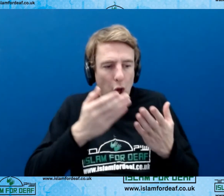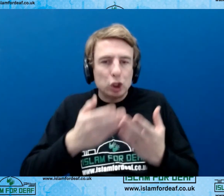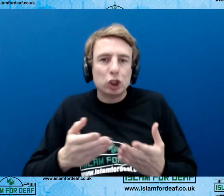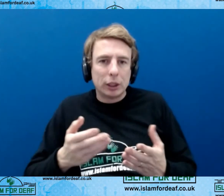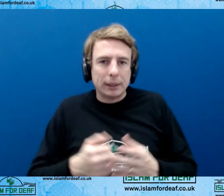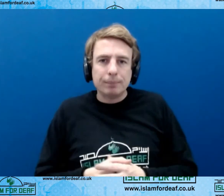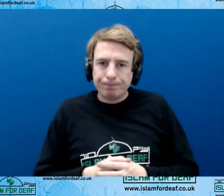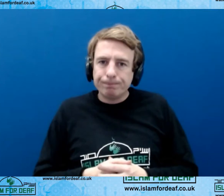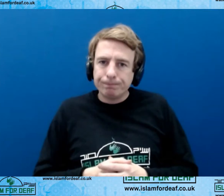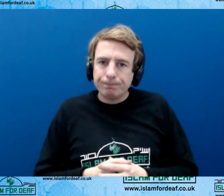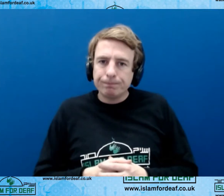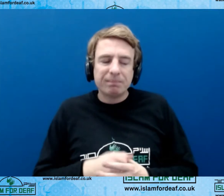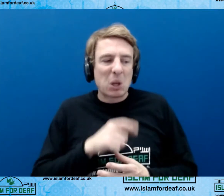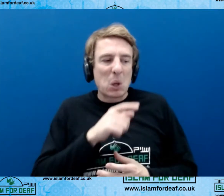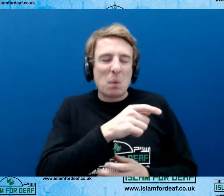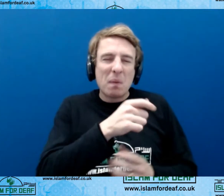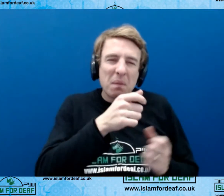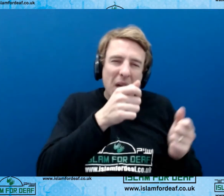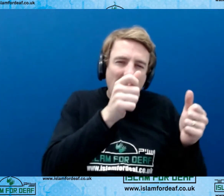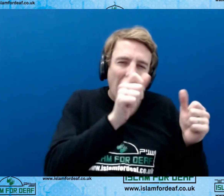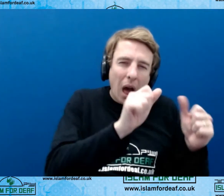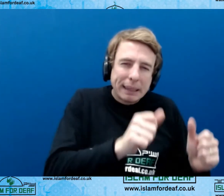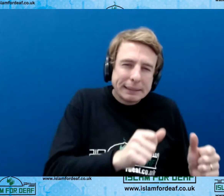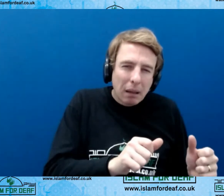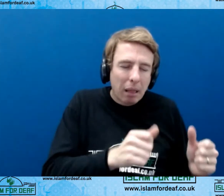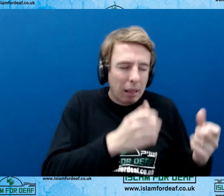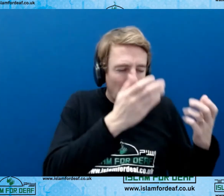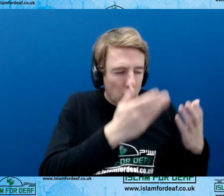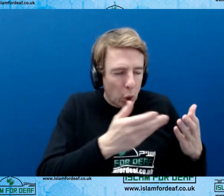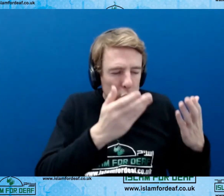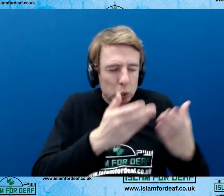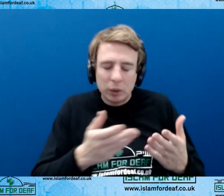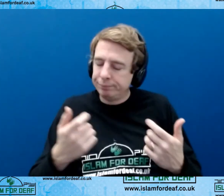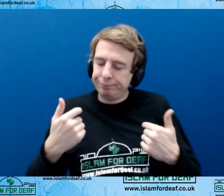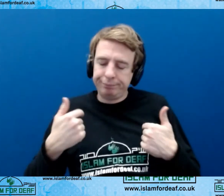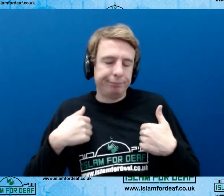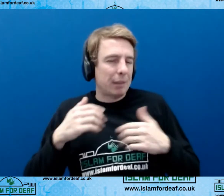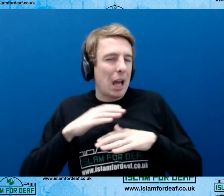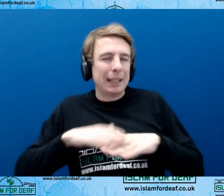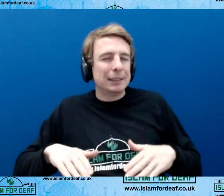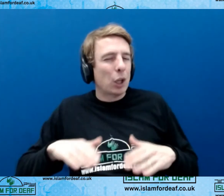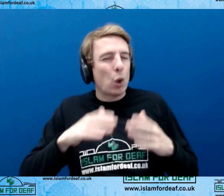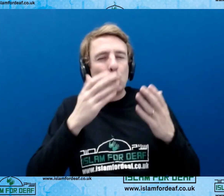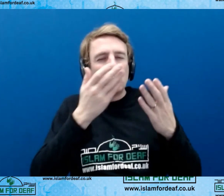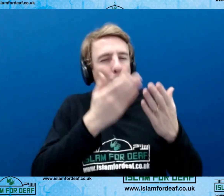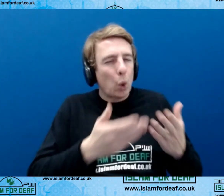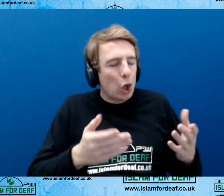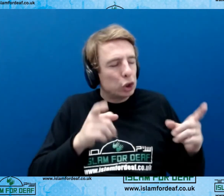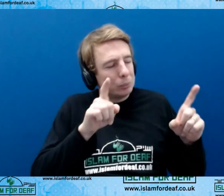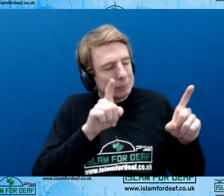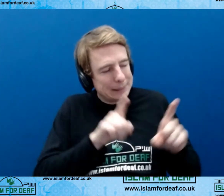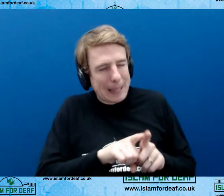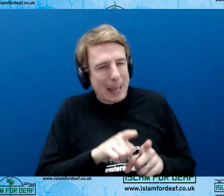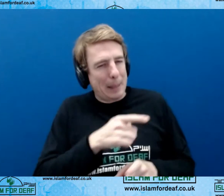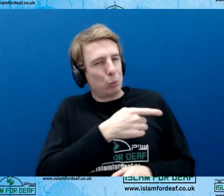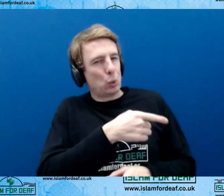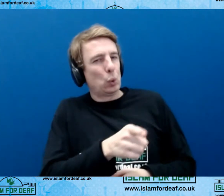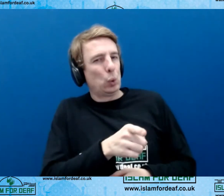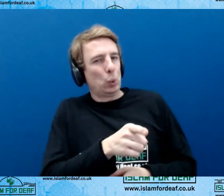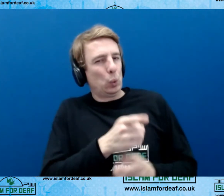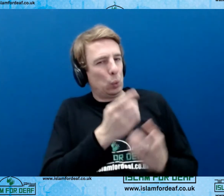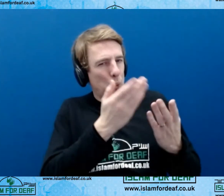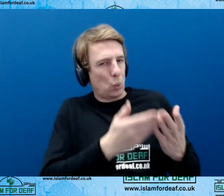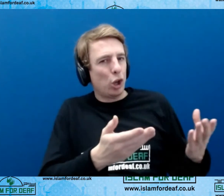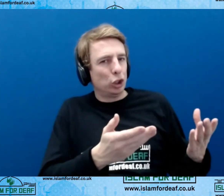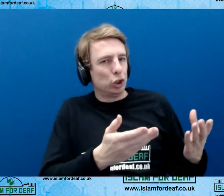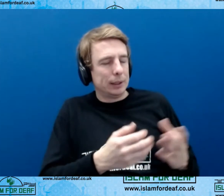Most High. ولا أنتم عابدون ما أعبد أي أنهم لا تعبدون الله